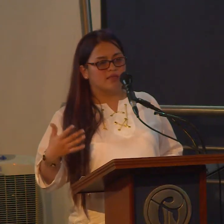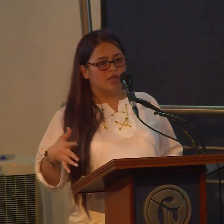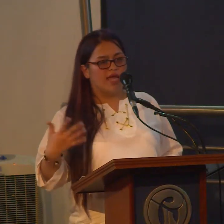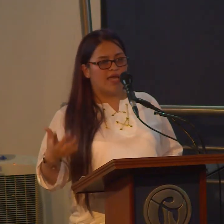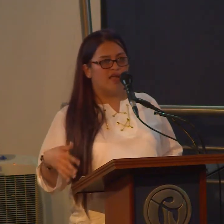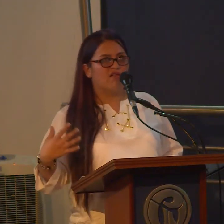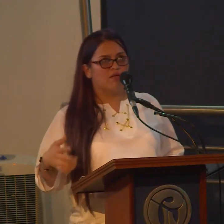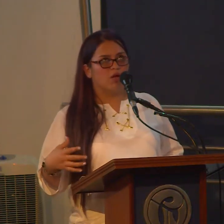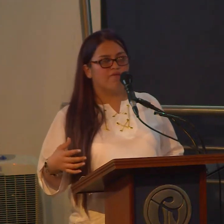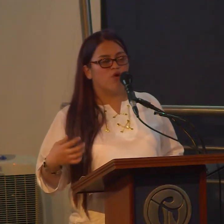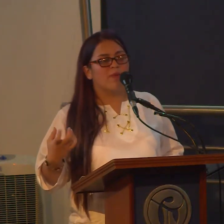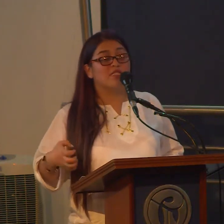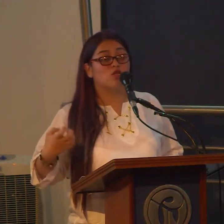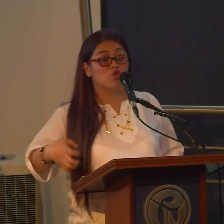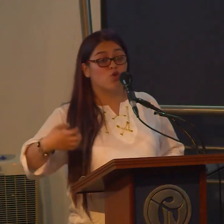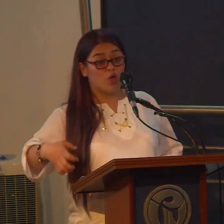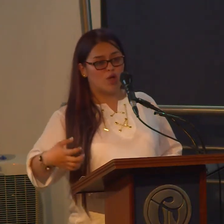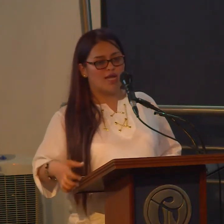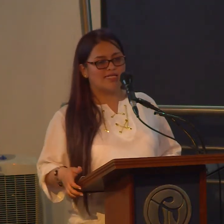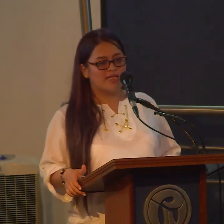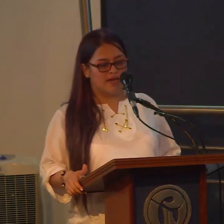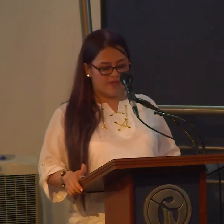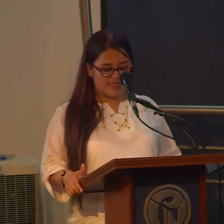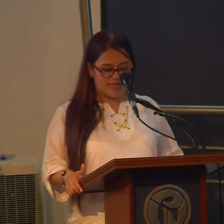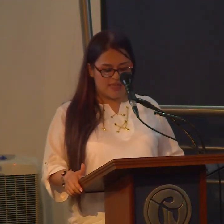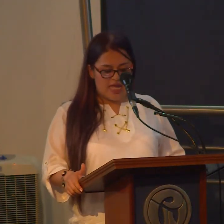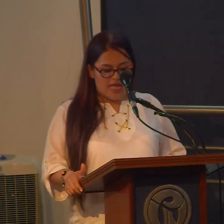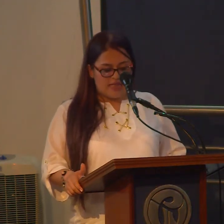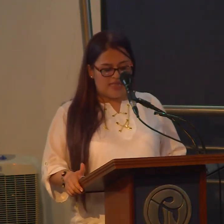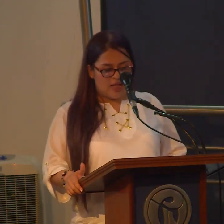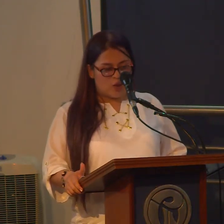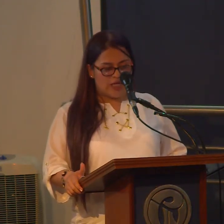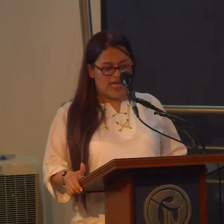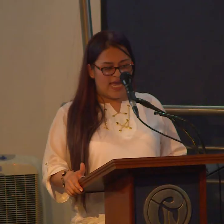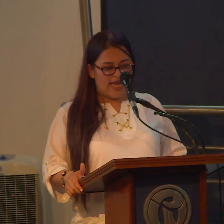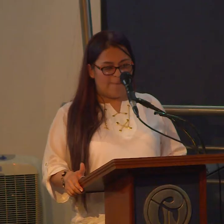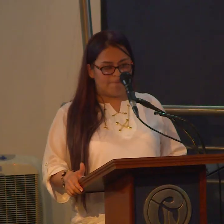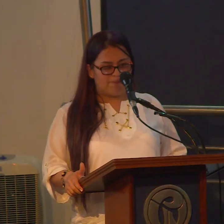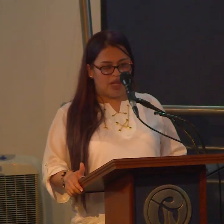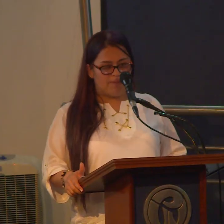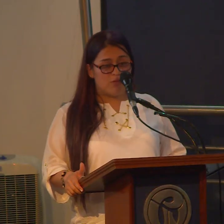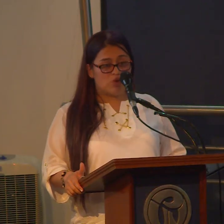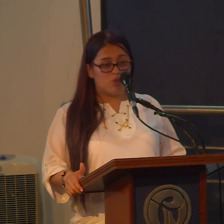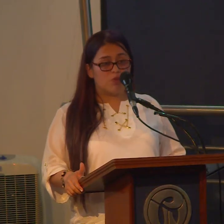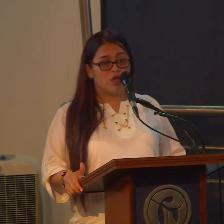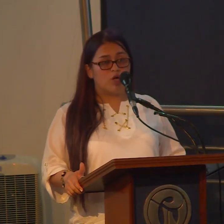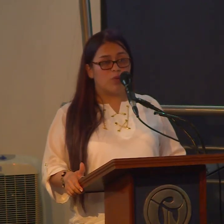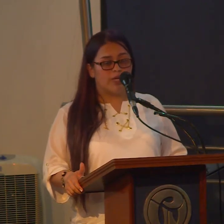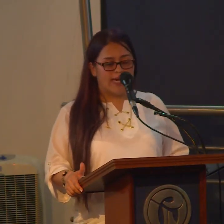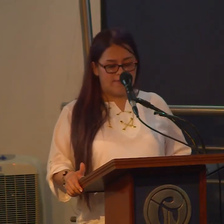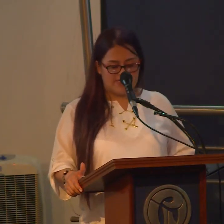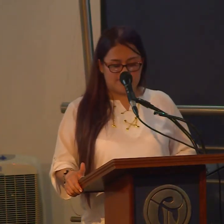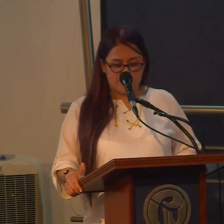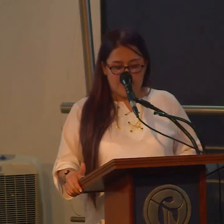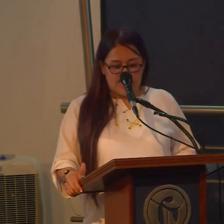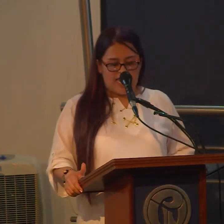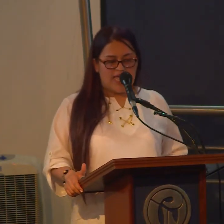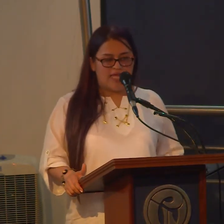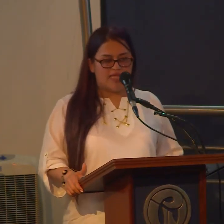más información surgió de las entrevistas, dado que vimos un punto en común en